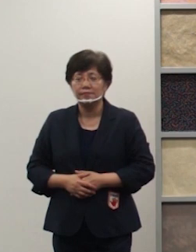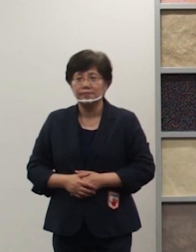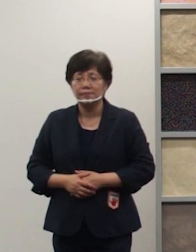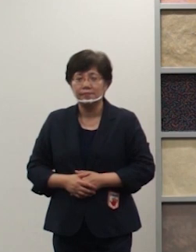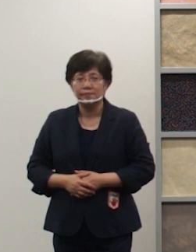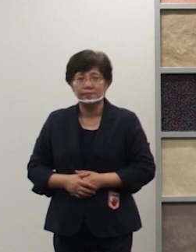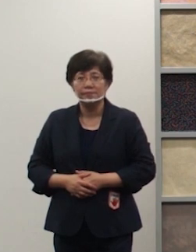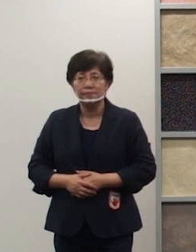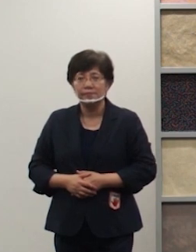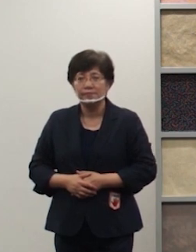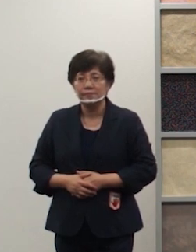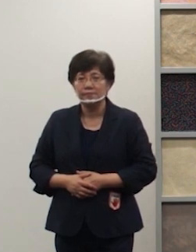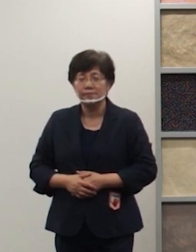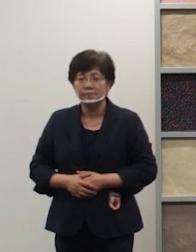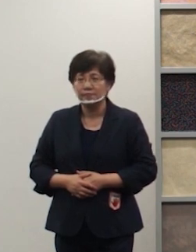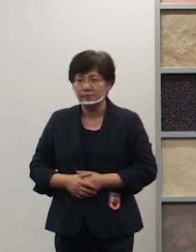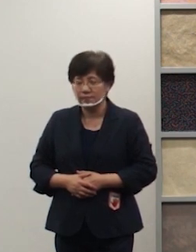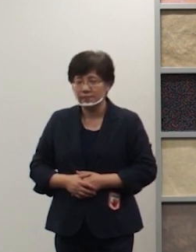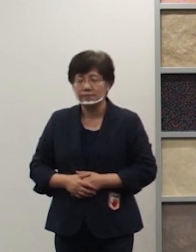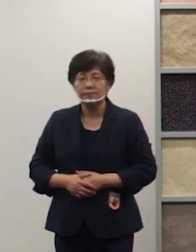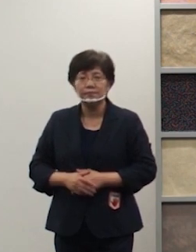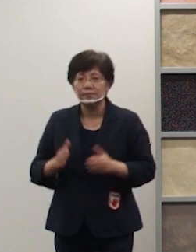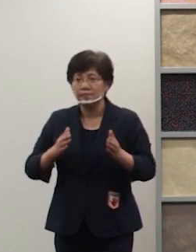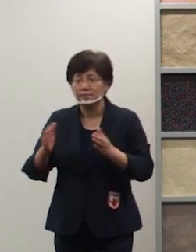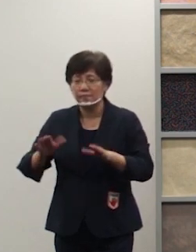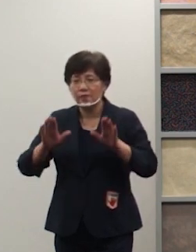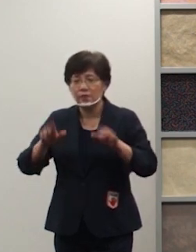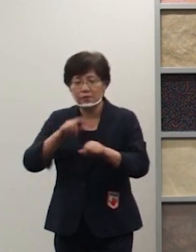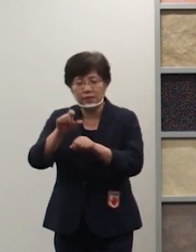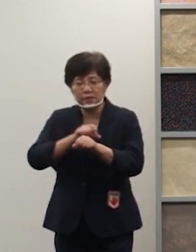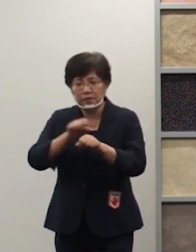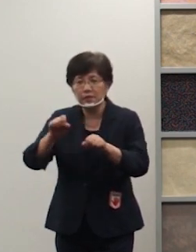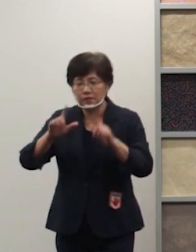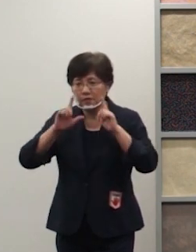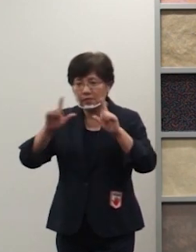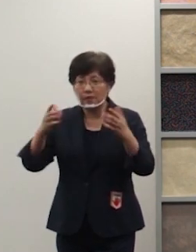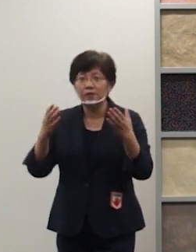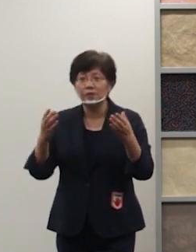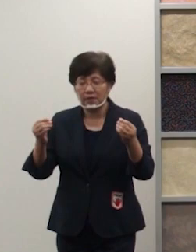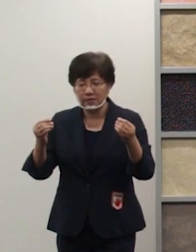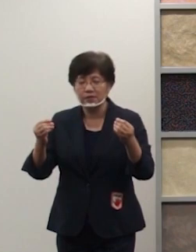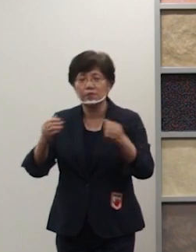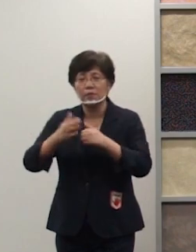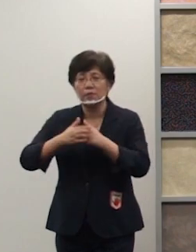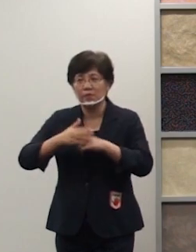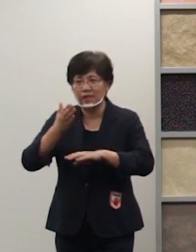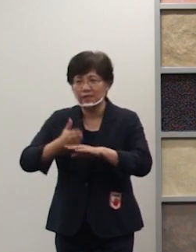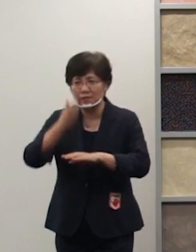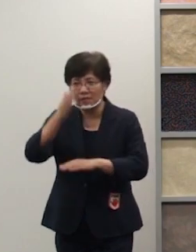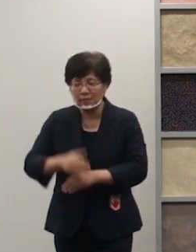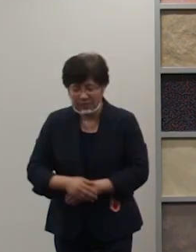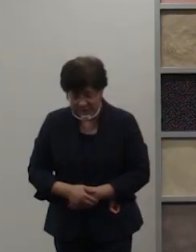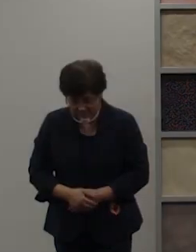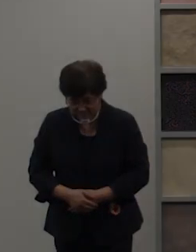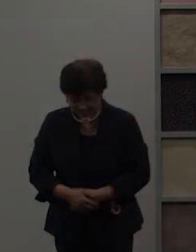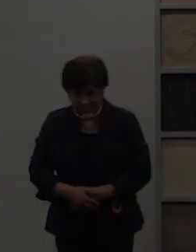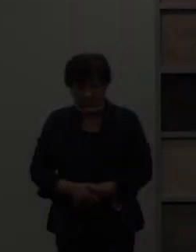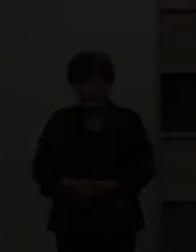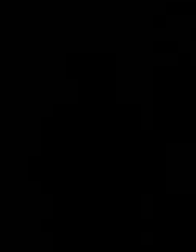よろしいでしょうか。それでは本日の臨時会見を終了させていただきます。ご協力ありがとうございました。 ありがとうございました。